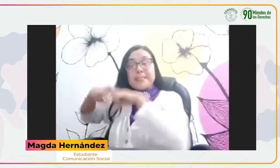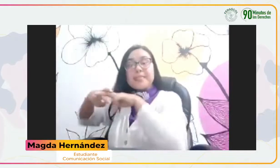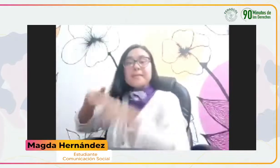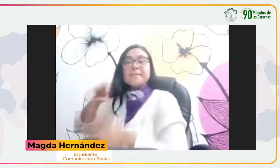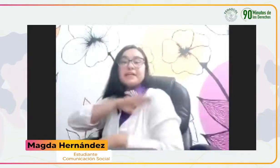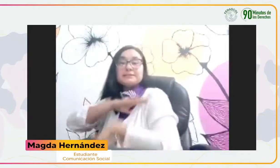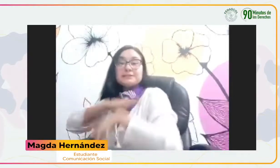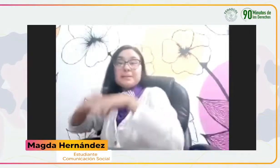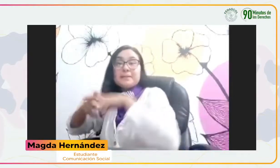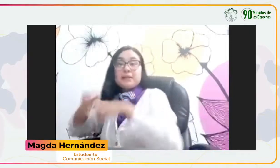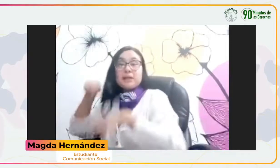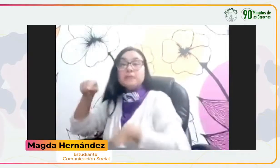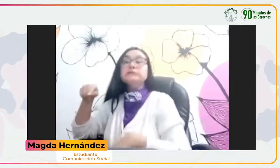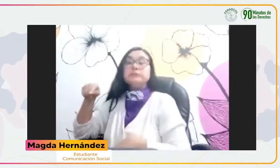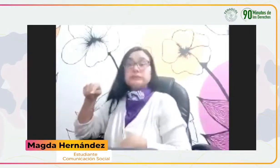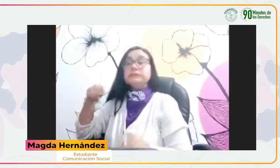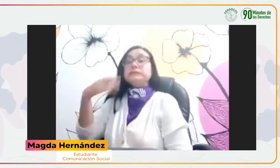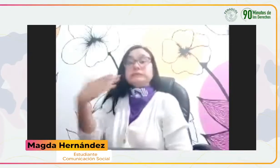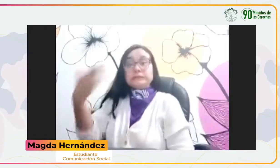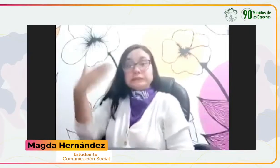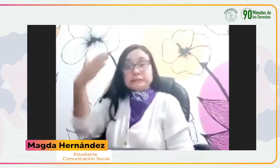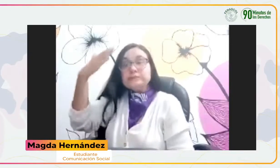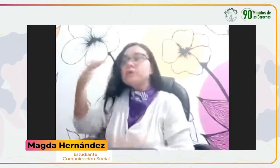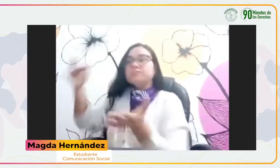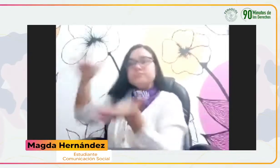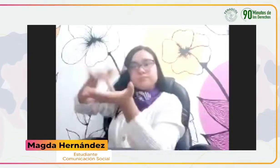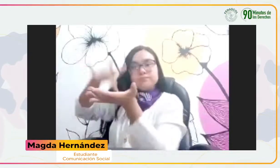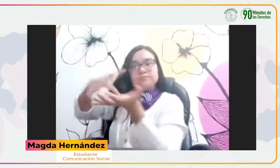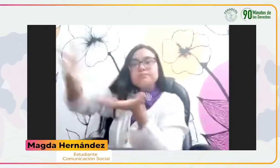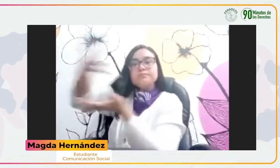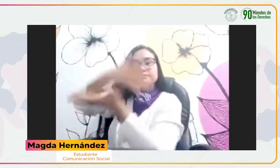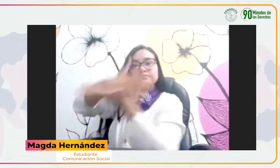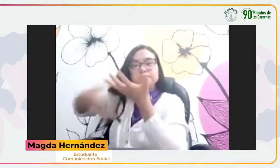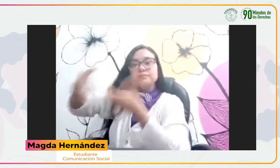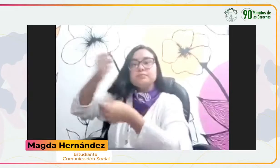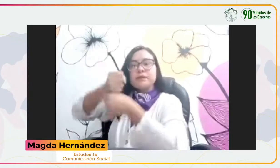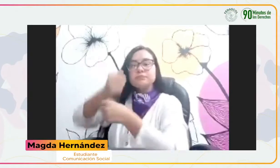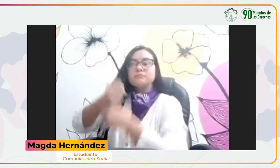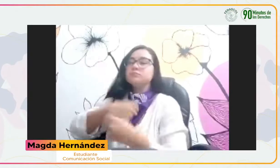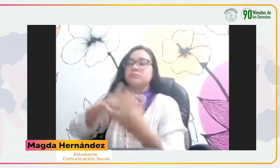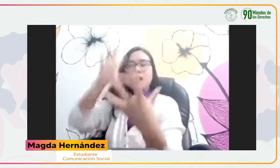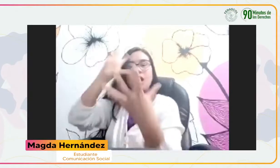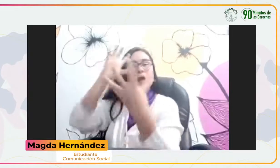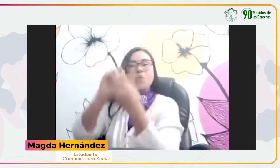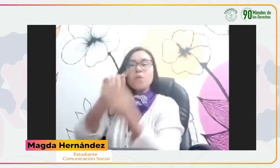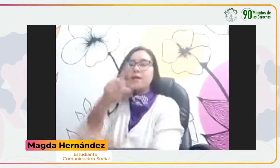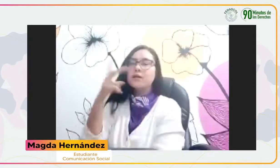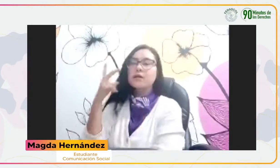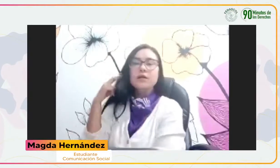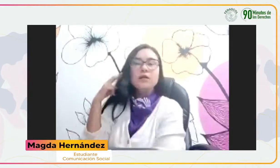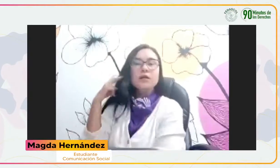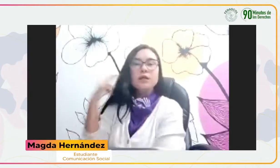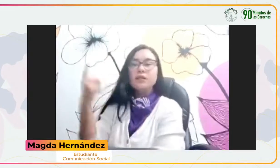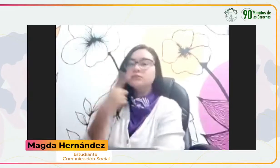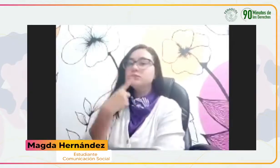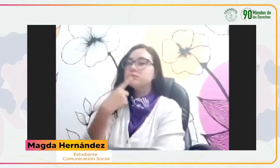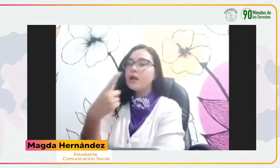otro lado. Chicas que no pudieron terminar su primaria, su bachillerato, realmente nos sirven para